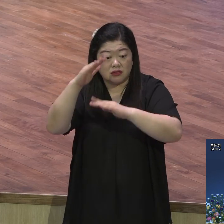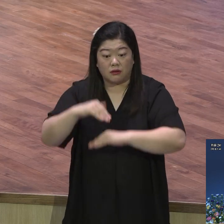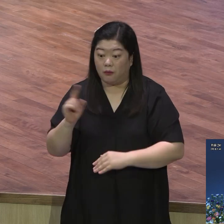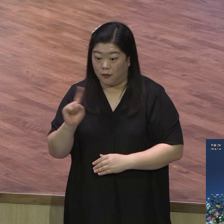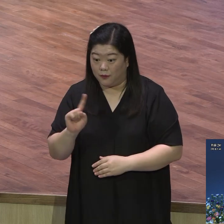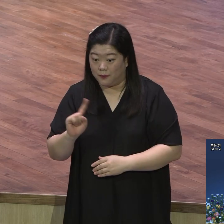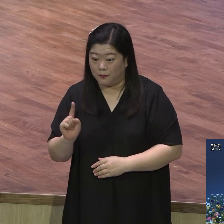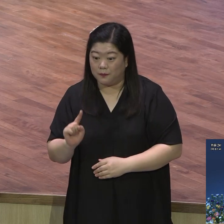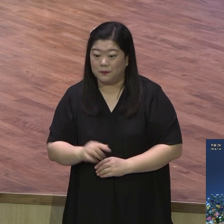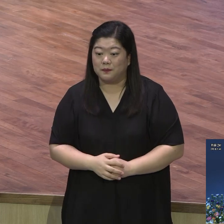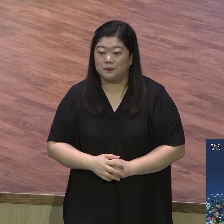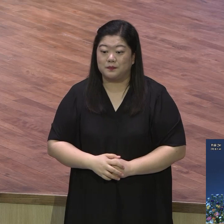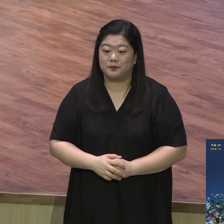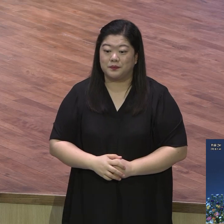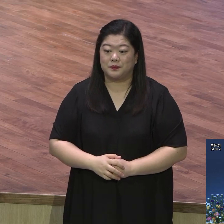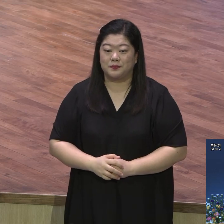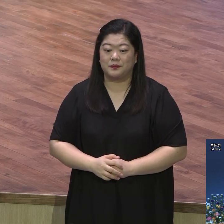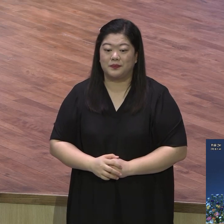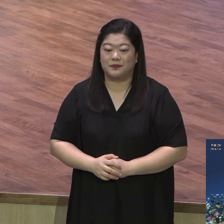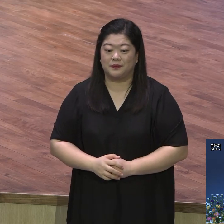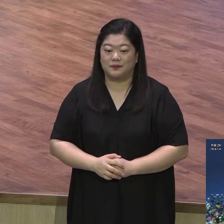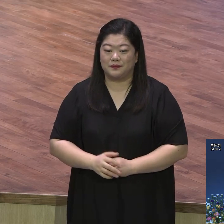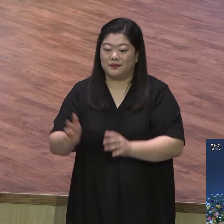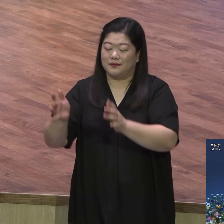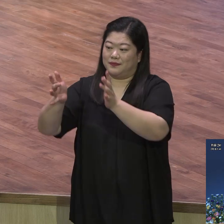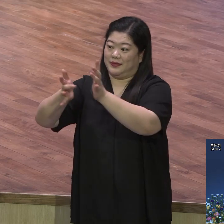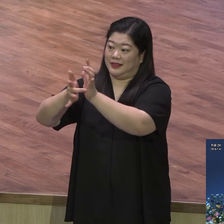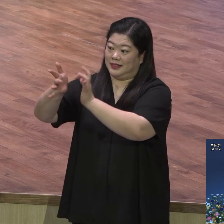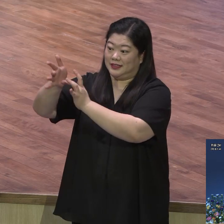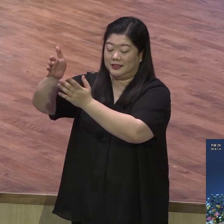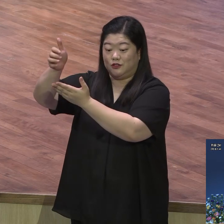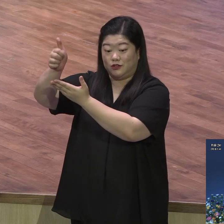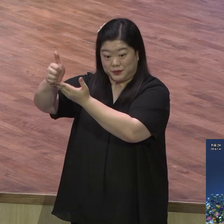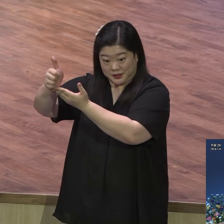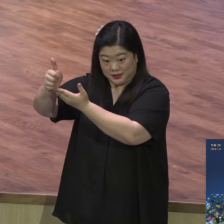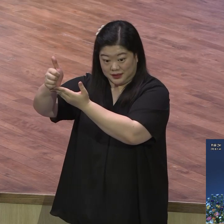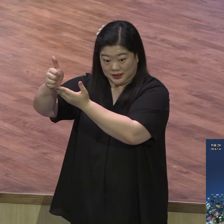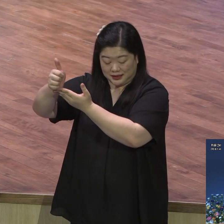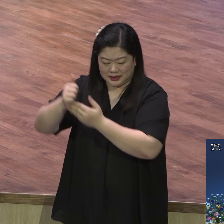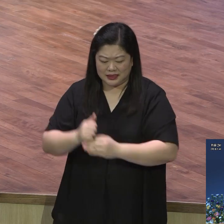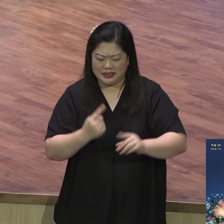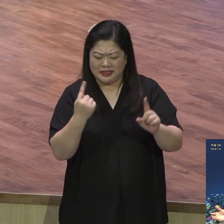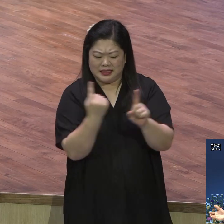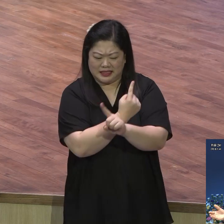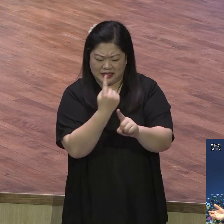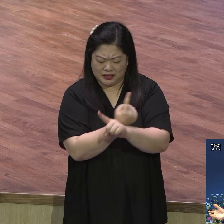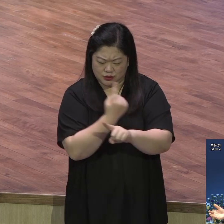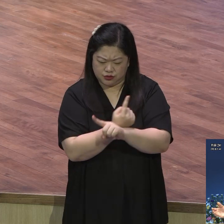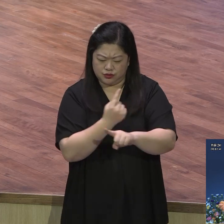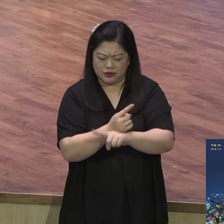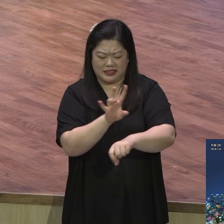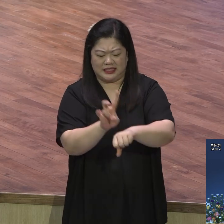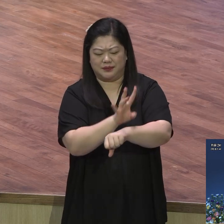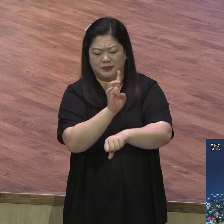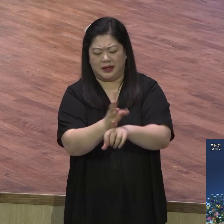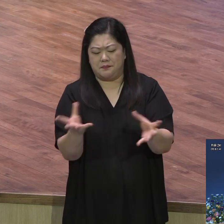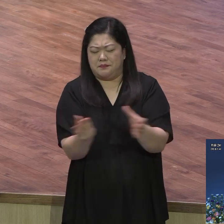한마디로. 예수님께서 치유 24 하셨다. 그 말이에요.